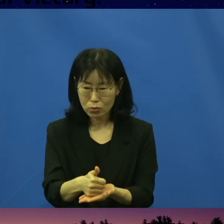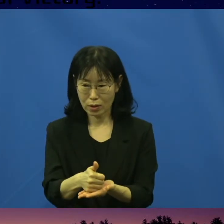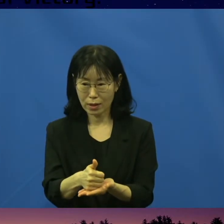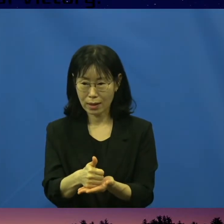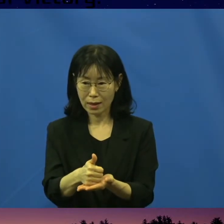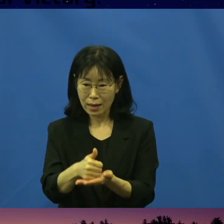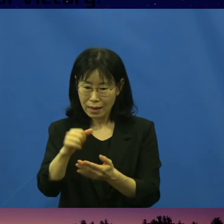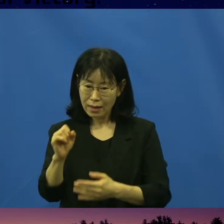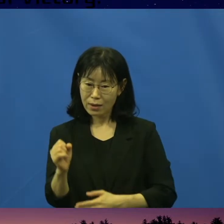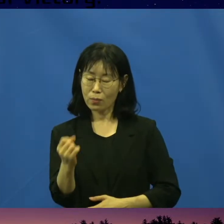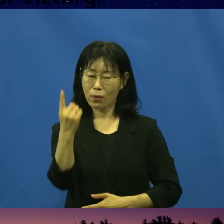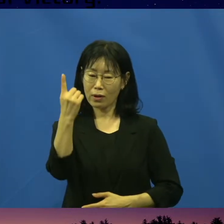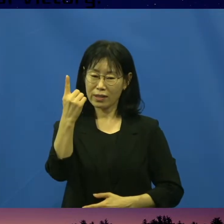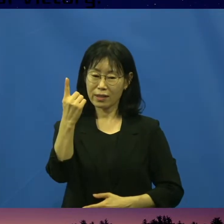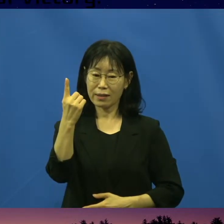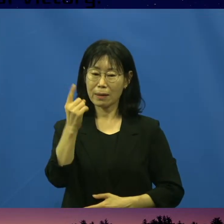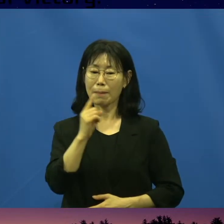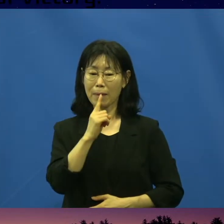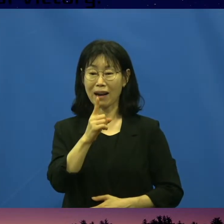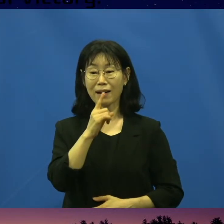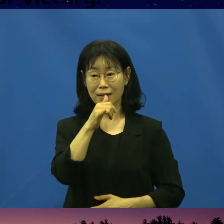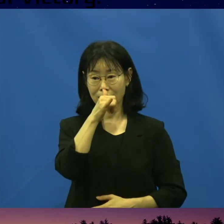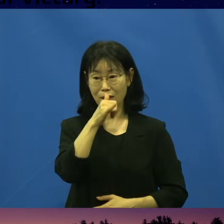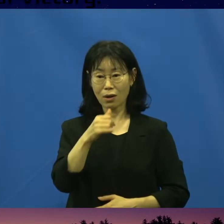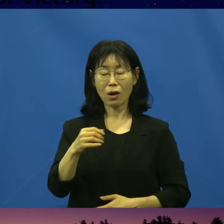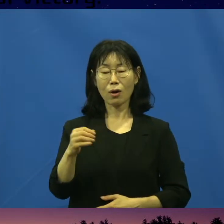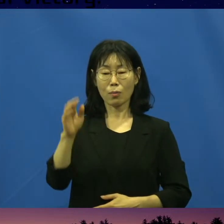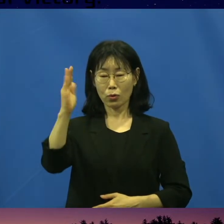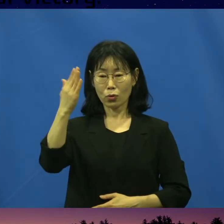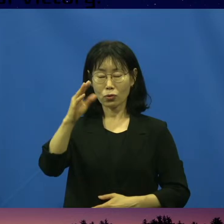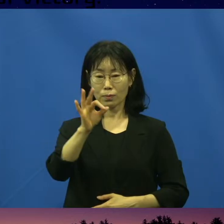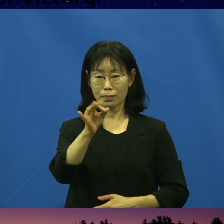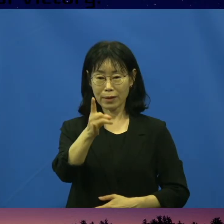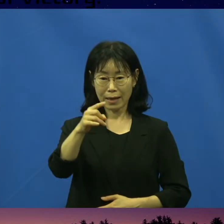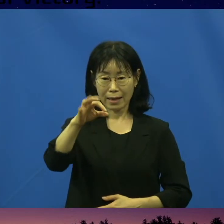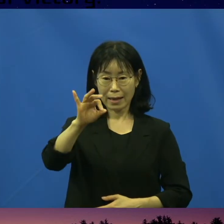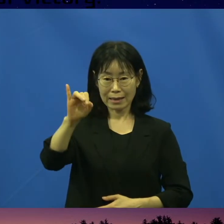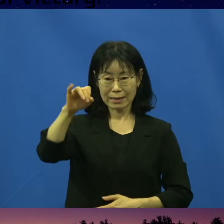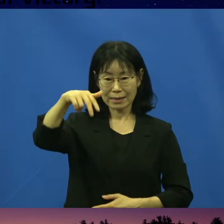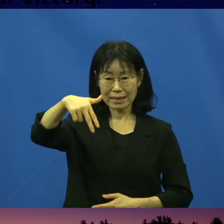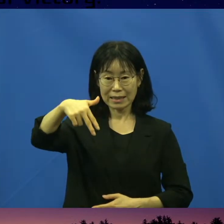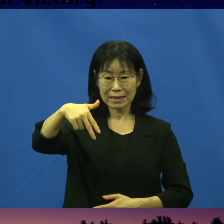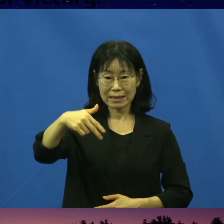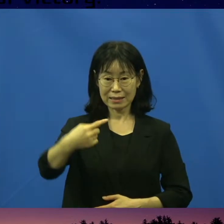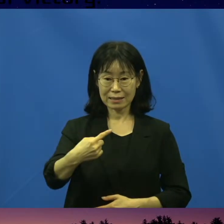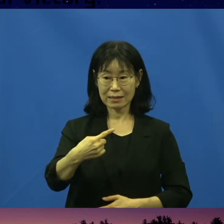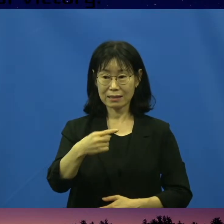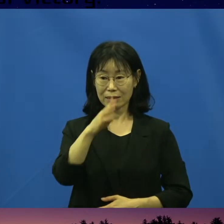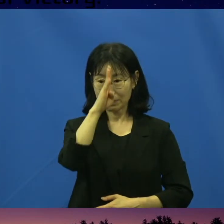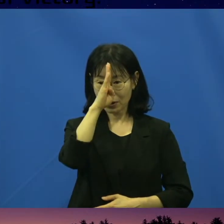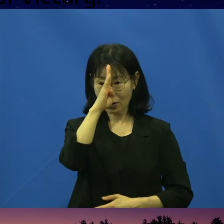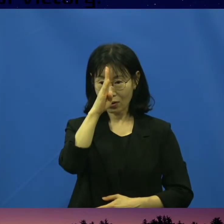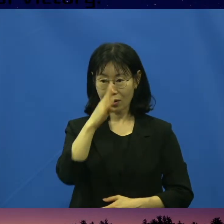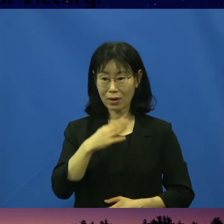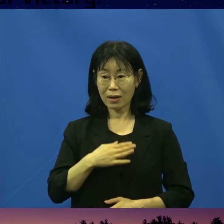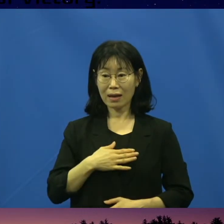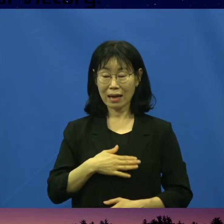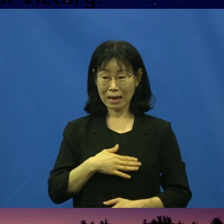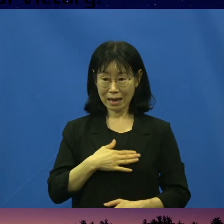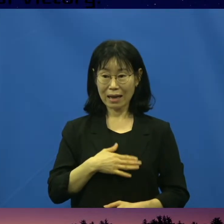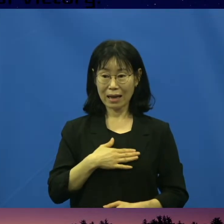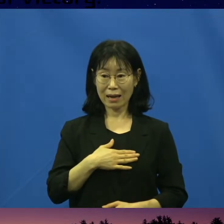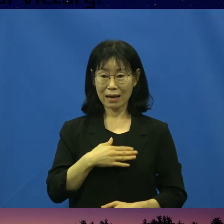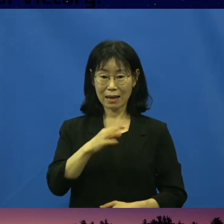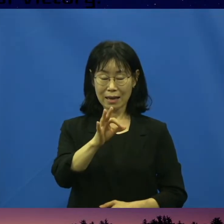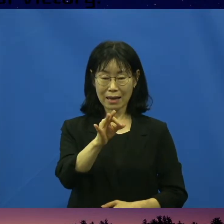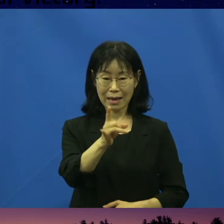표현하고, 요즘은 여러분 에이즈 같은 게 그렇죠. 에이즈 현대가 요즘 많이 잡기는 했지만 에이즈에 걸리면